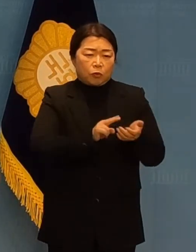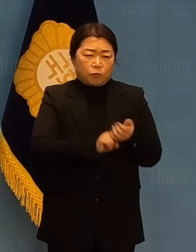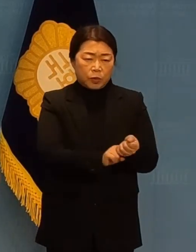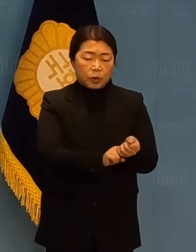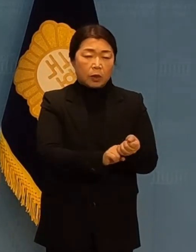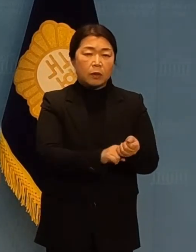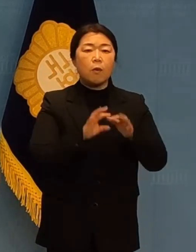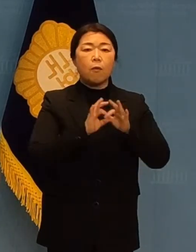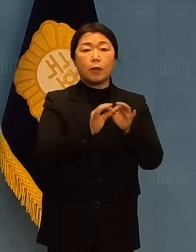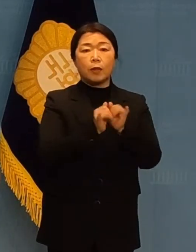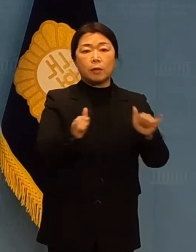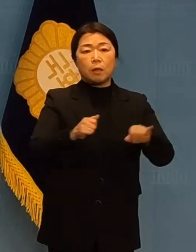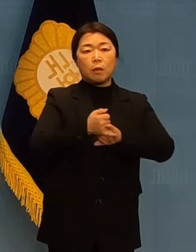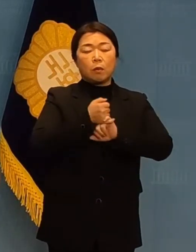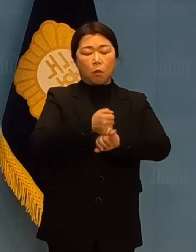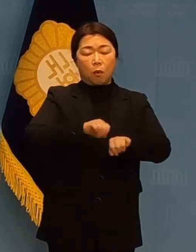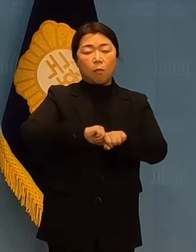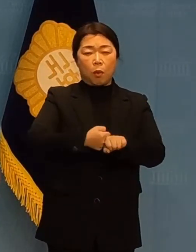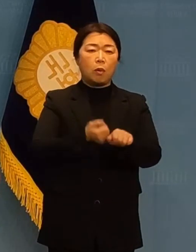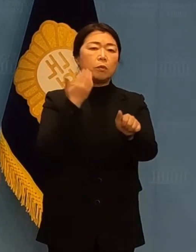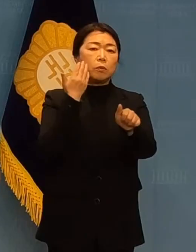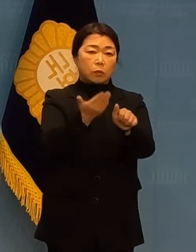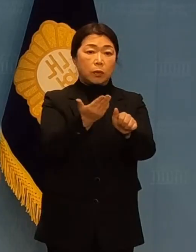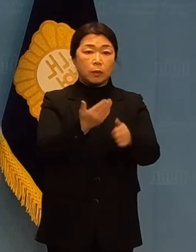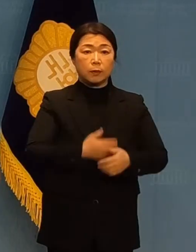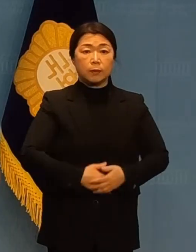반드시 처벌해야 한다는 것입니다.